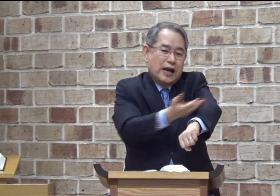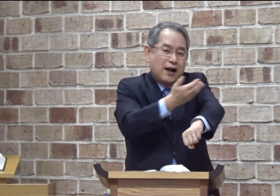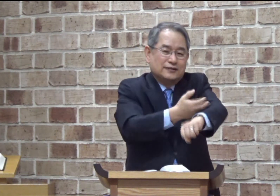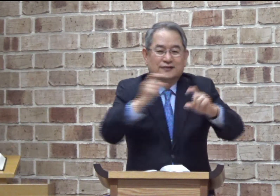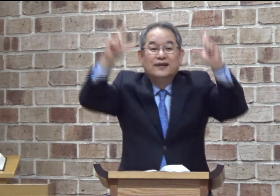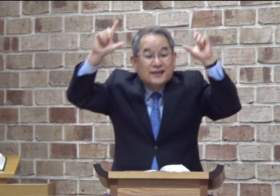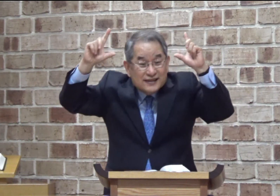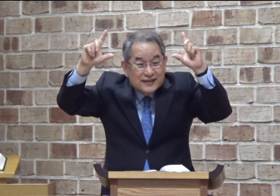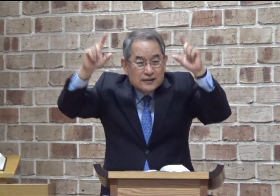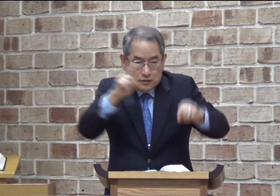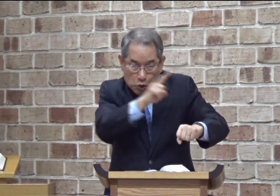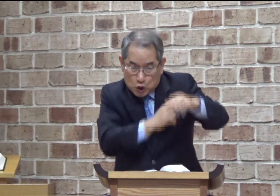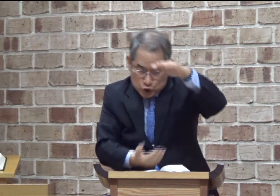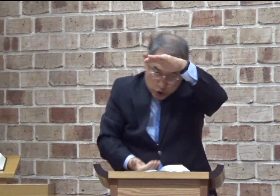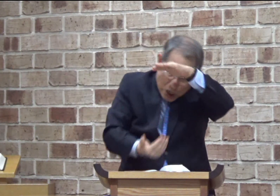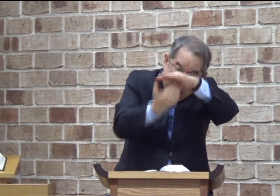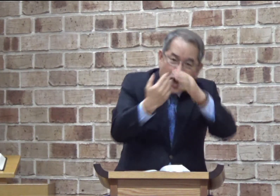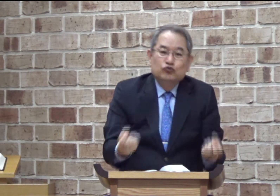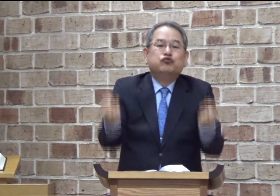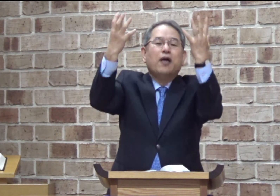그 이야기를 다 듣고는